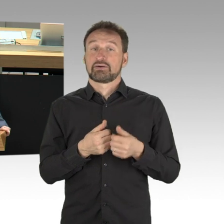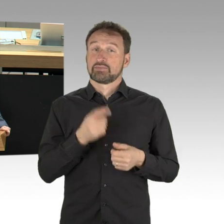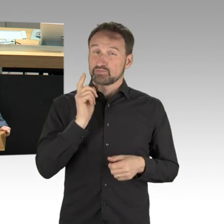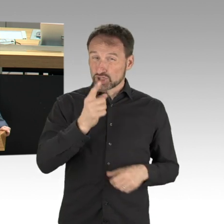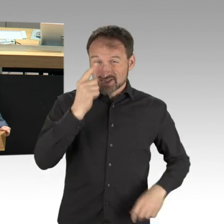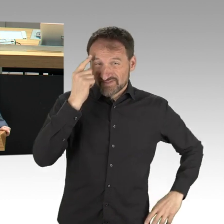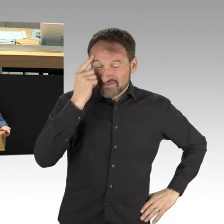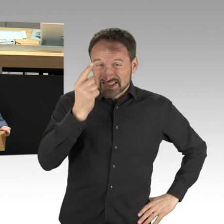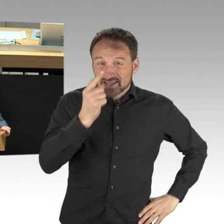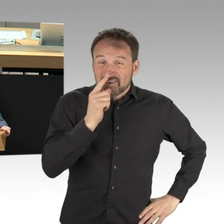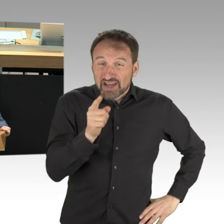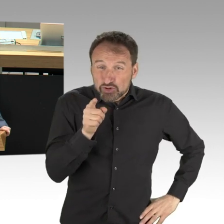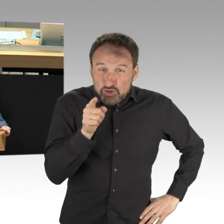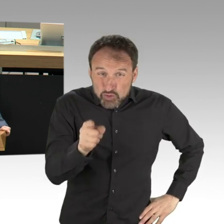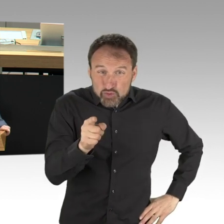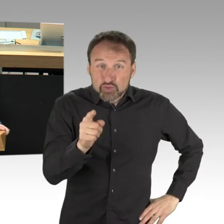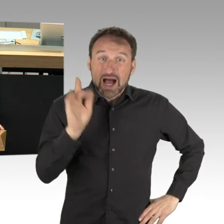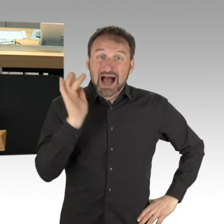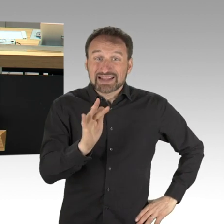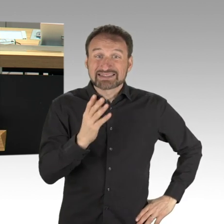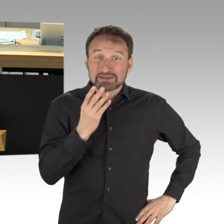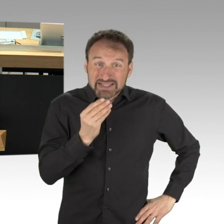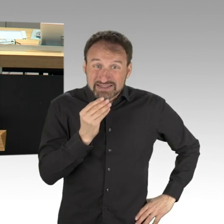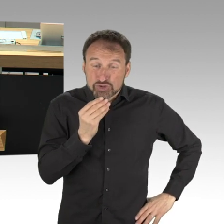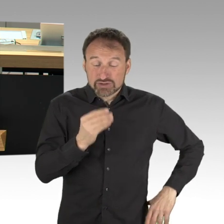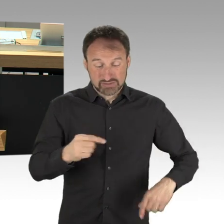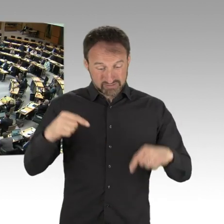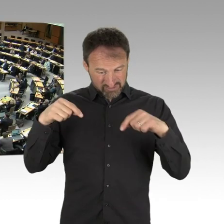und könntest rein theoretisch gleich da bleiben, wo du hergekommen bist.